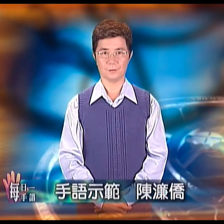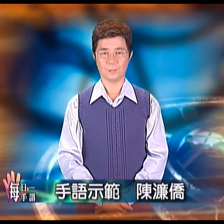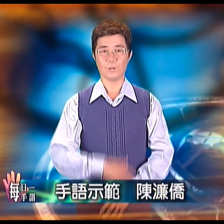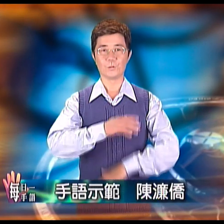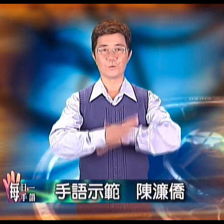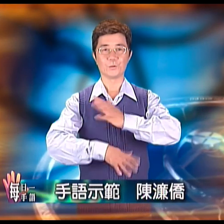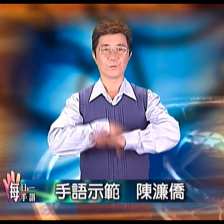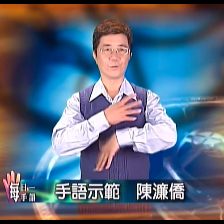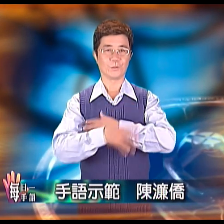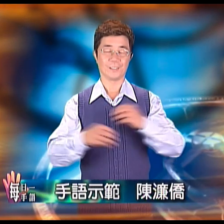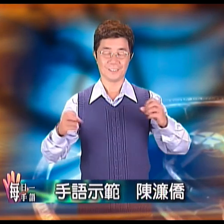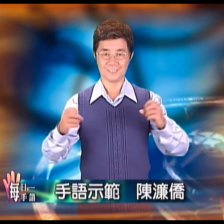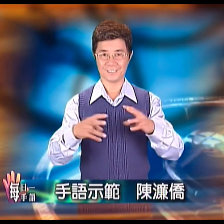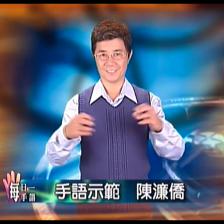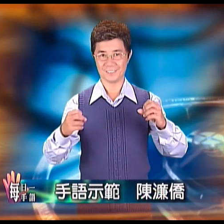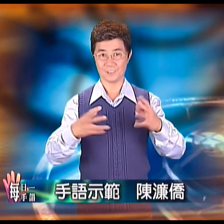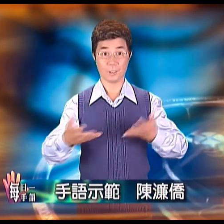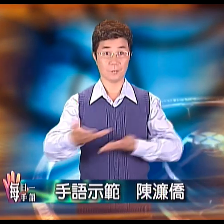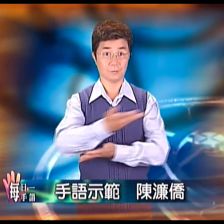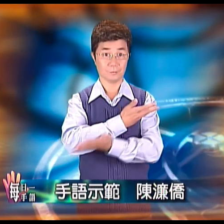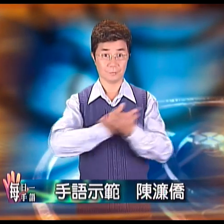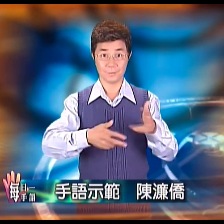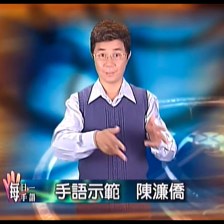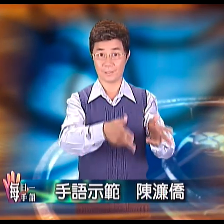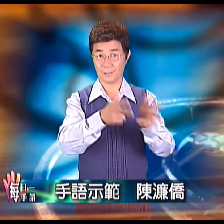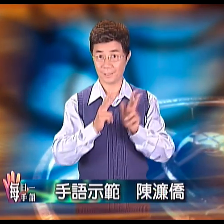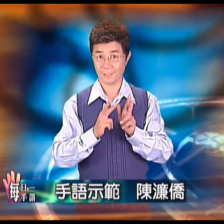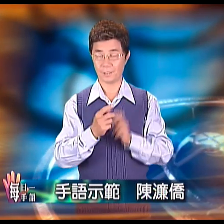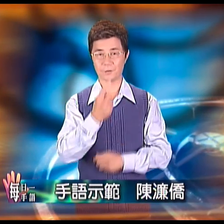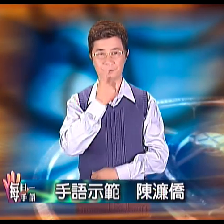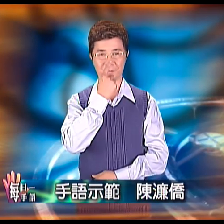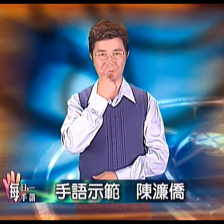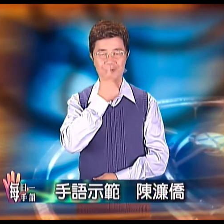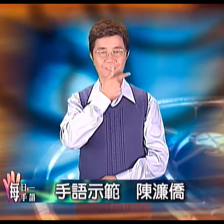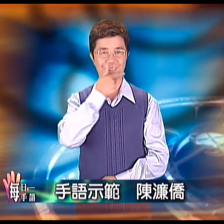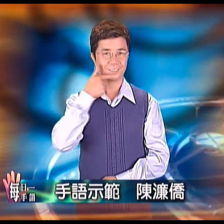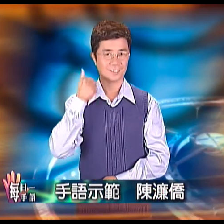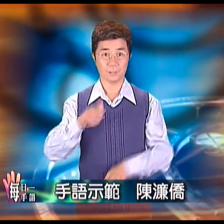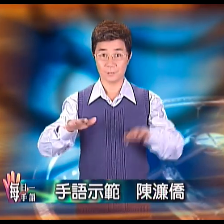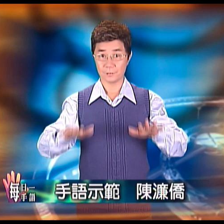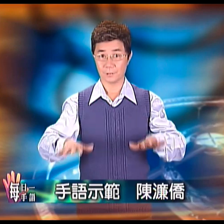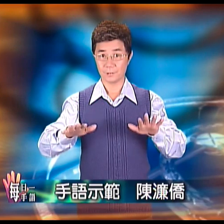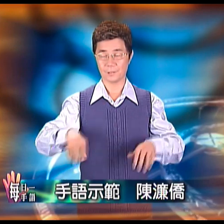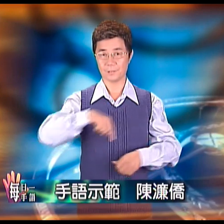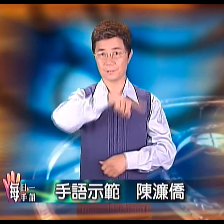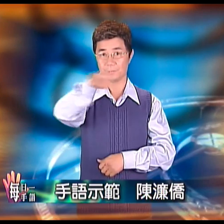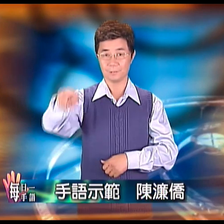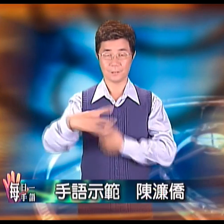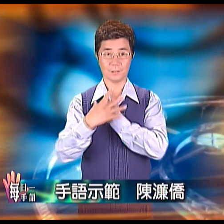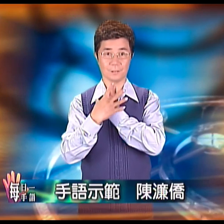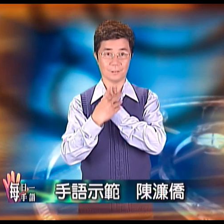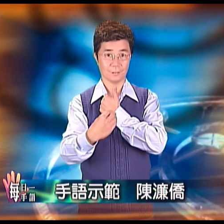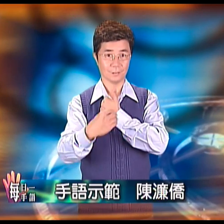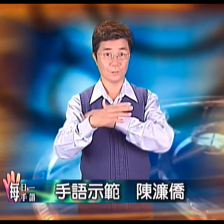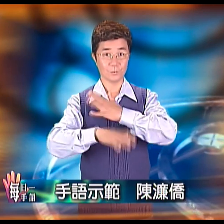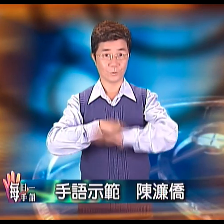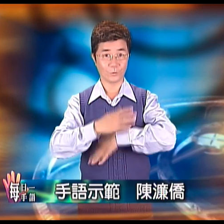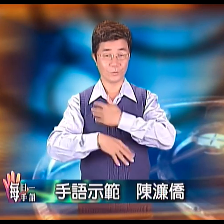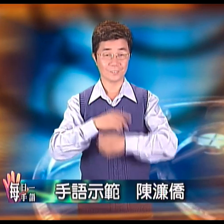动动双手，搭起无声的桥梁。我是陈连桥，今天我们要来学跟生活有关的